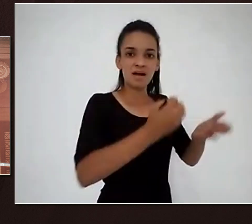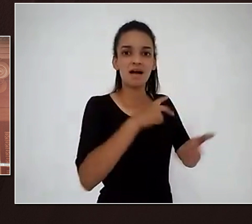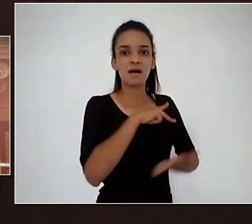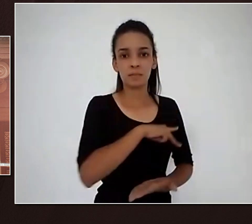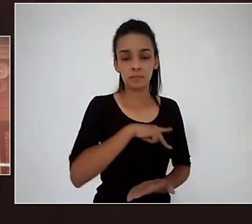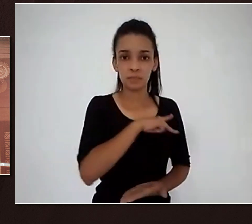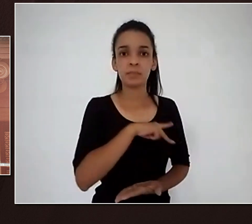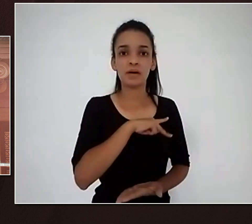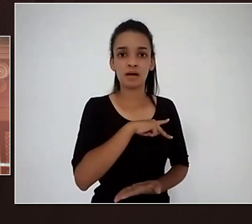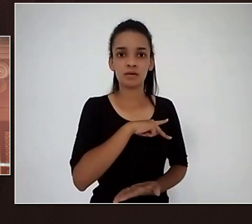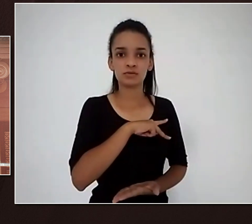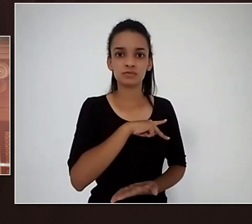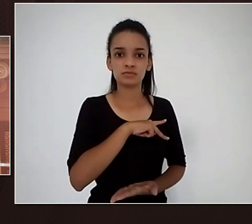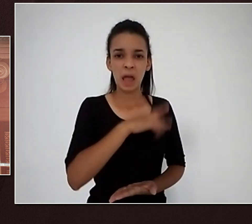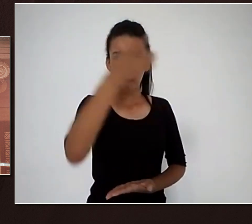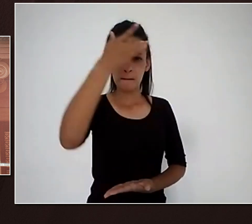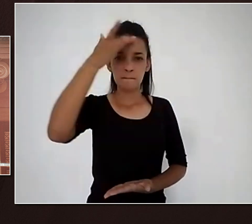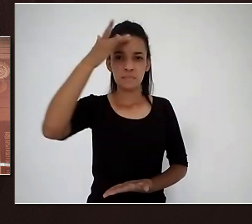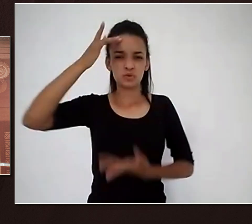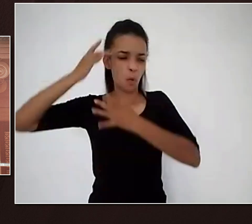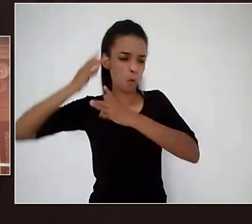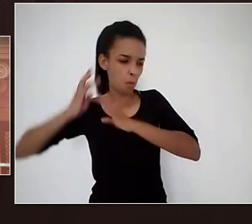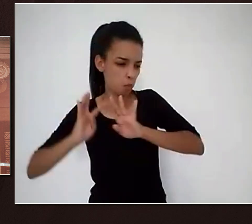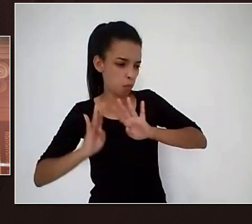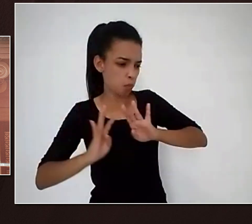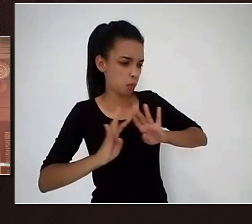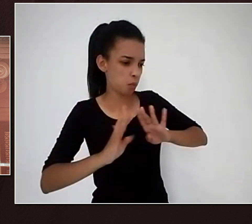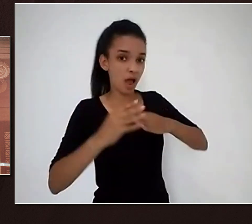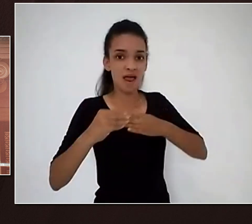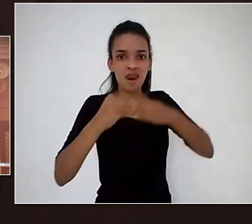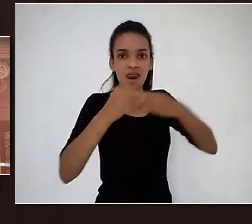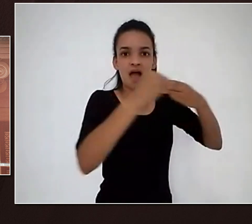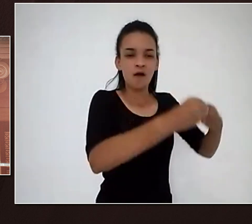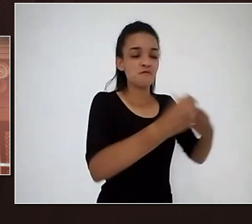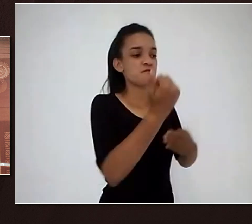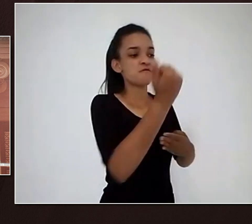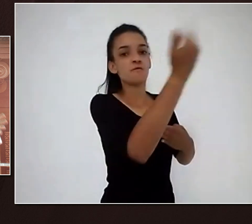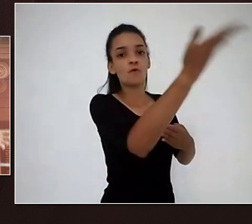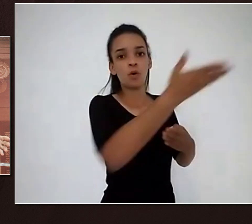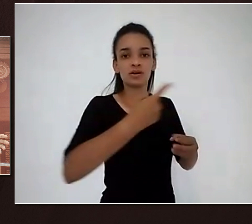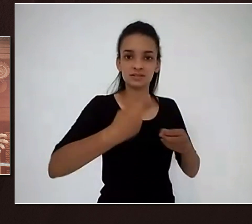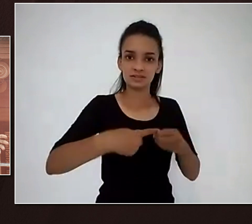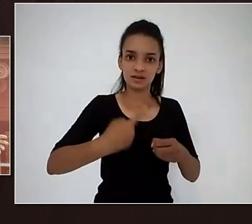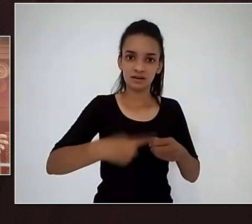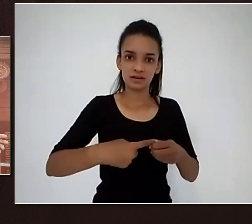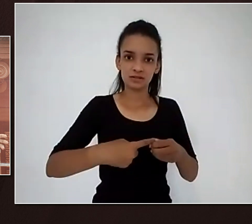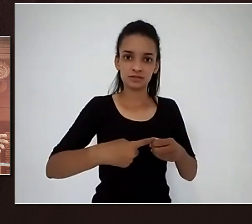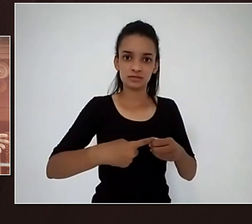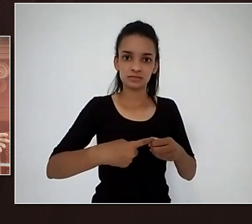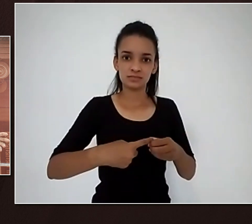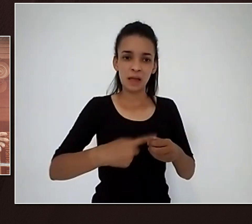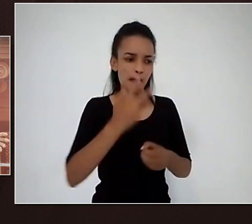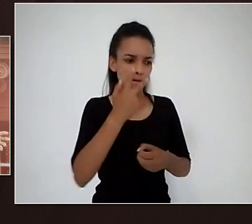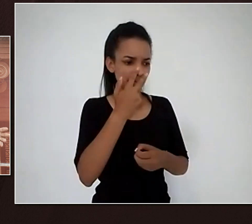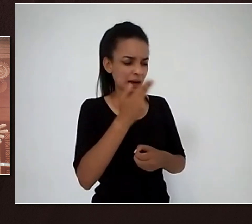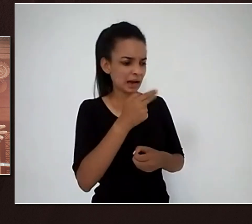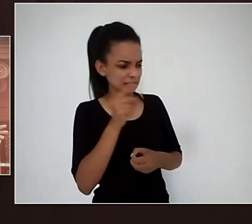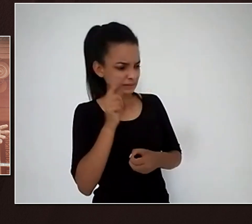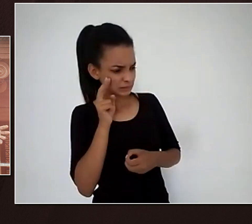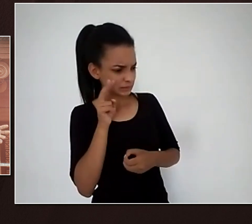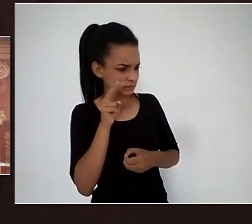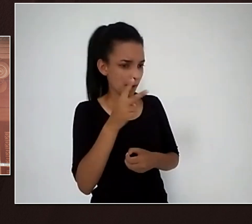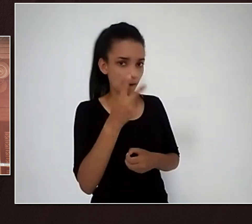morto. Olha só, e Paulo, quando os discípulos que estavam em redor dele, né,